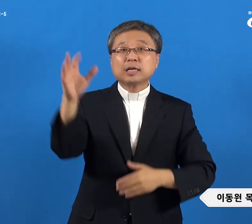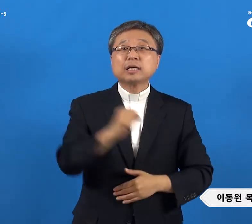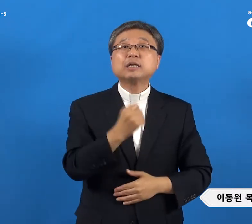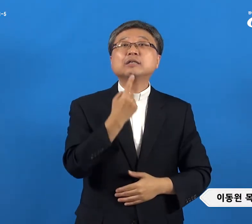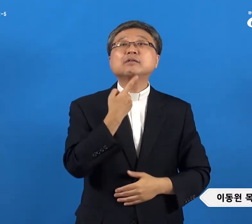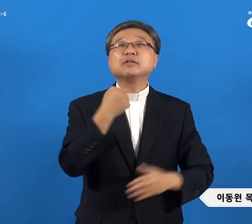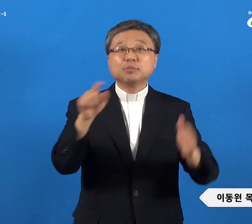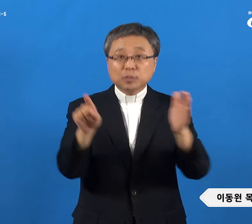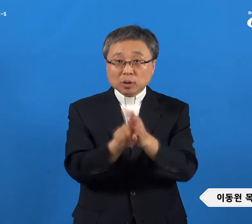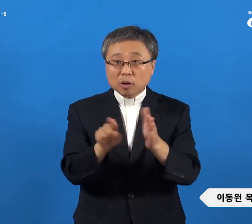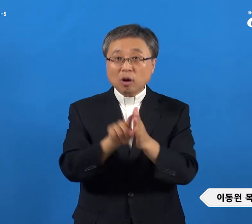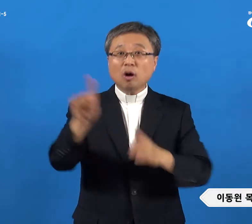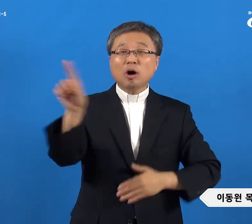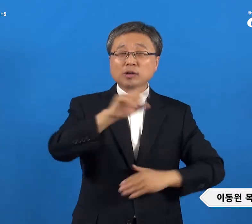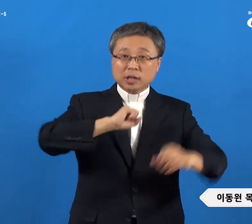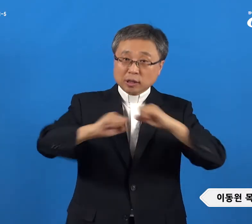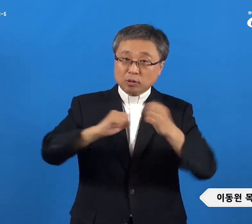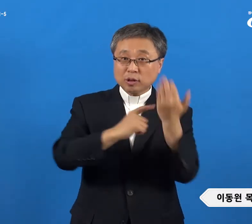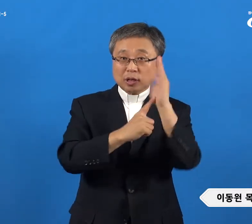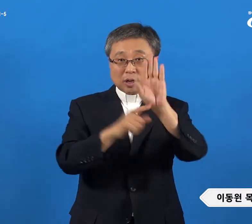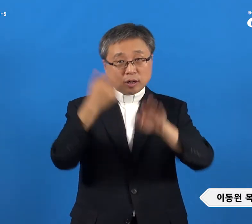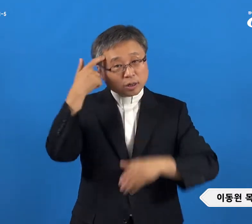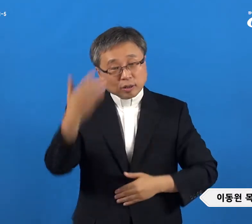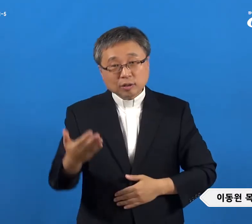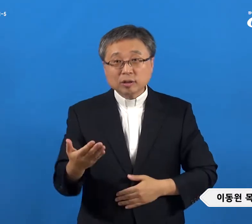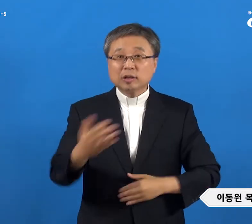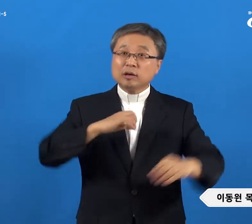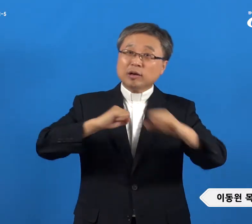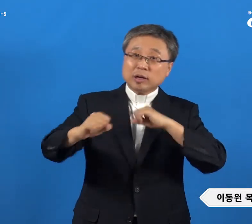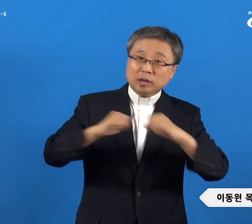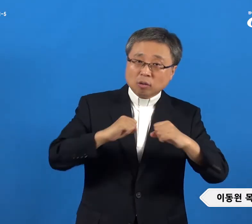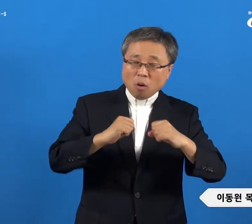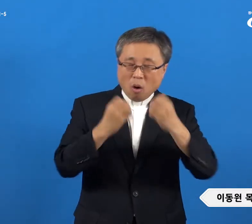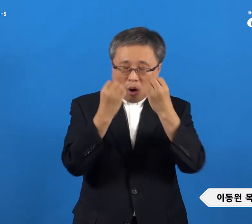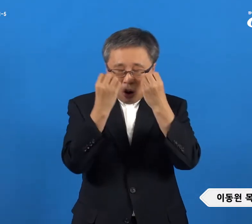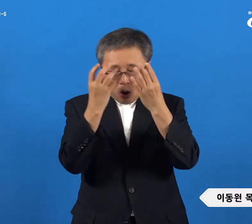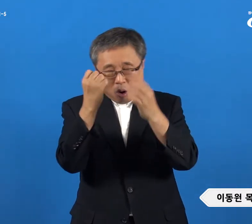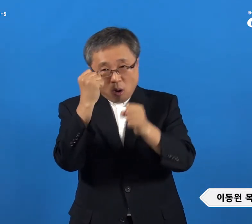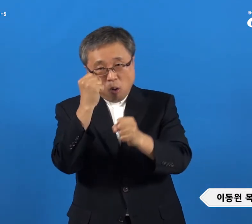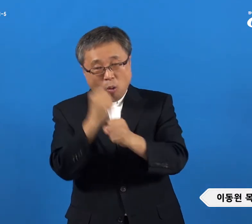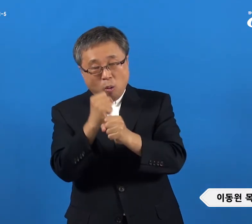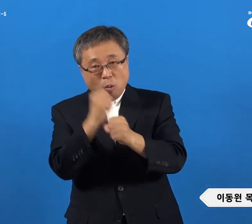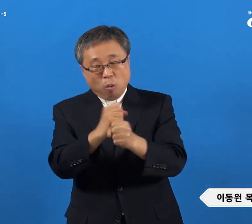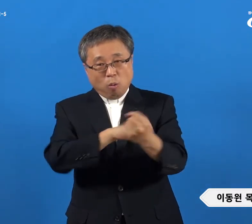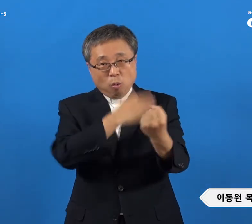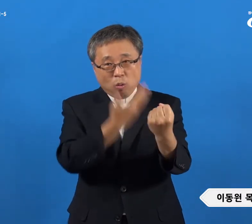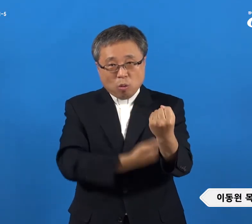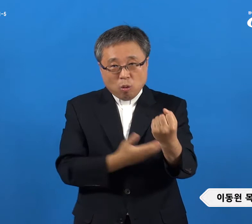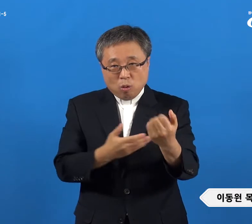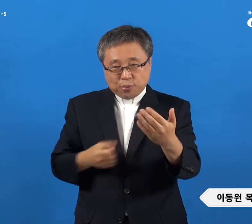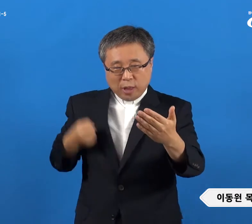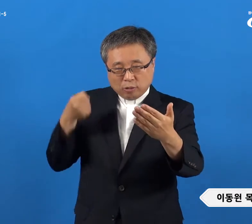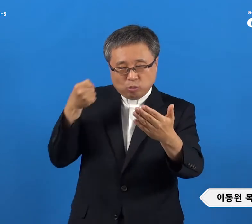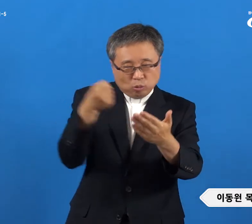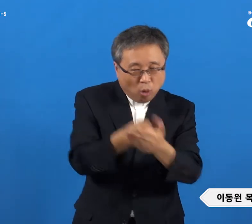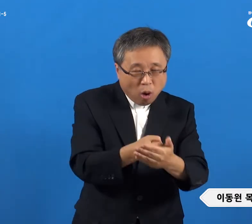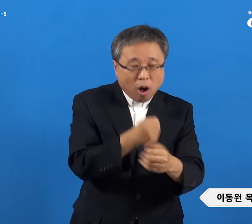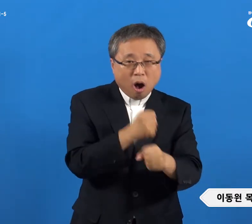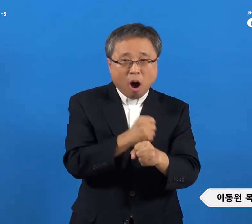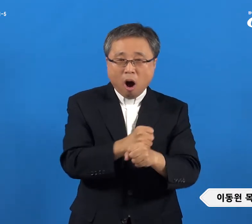믿음이 어떤 행동으로 드러나는지, 그 행동의 창의성, 그 행동의 담대함, 그 행동의